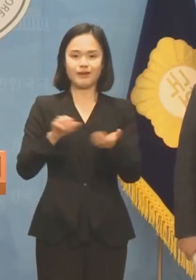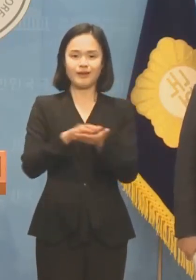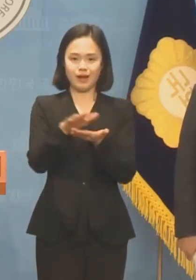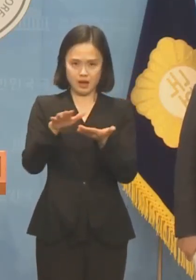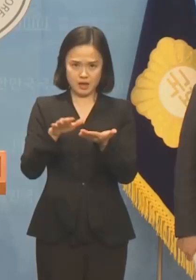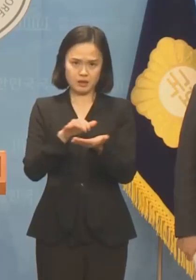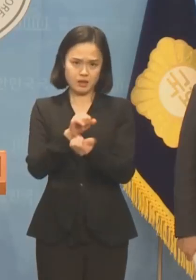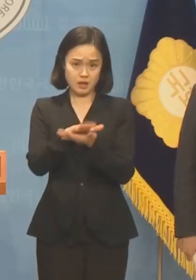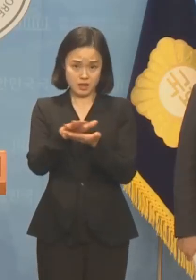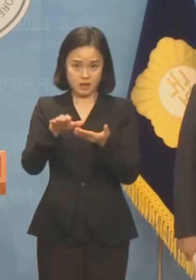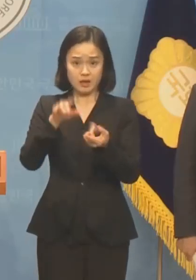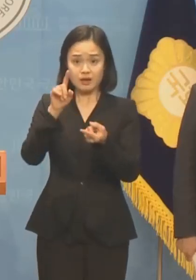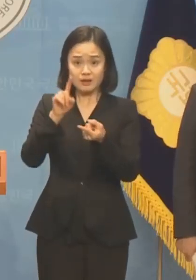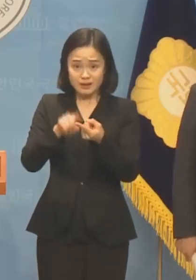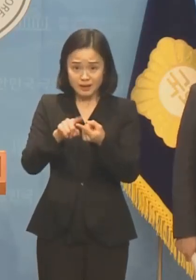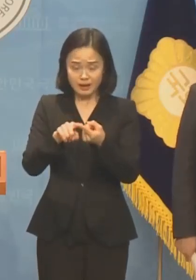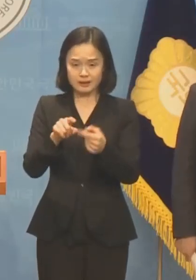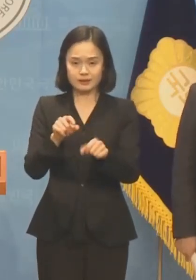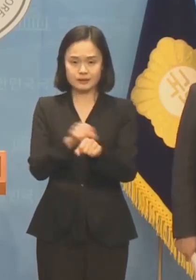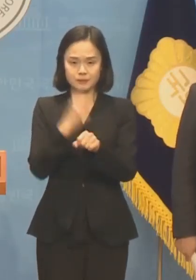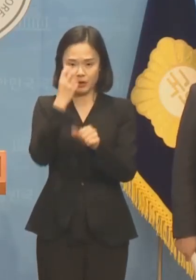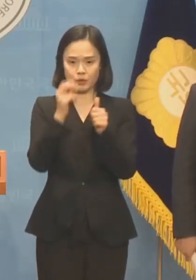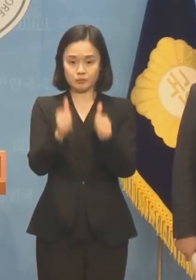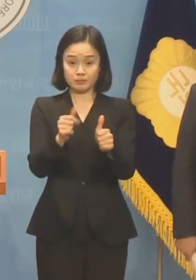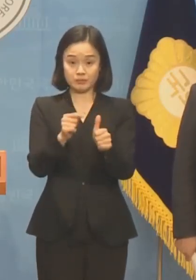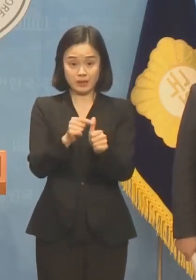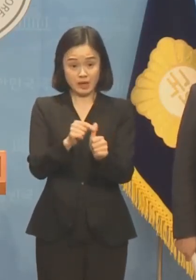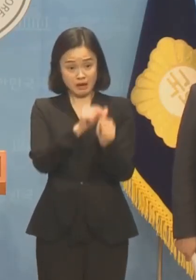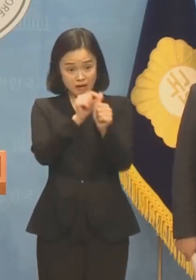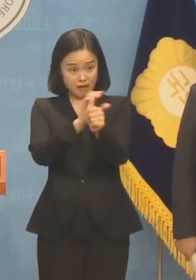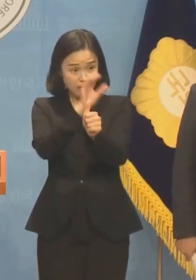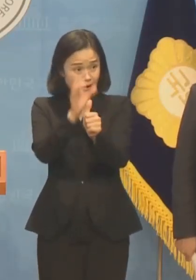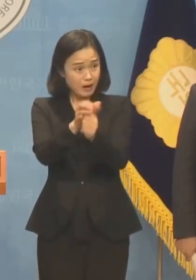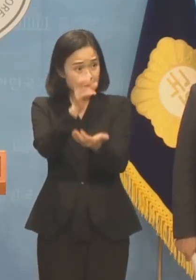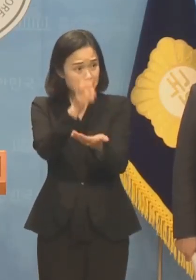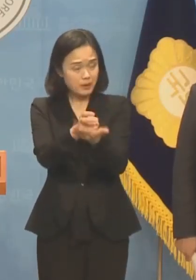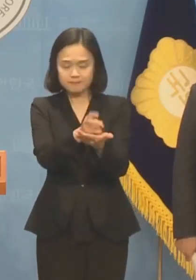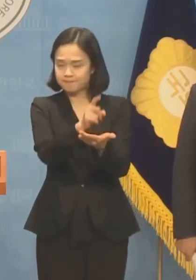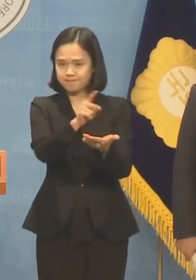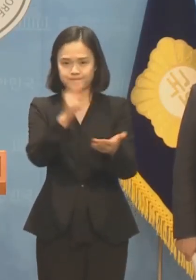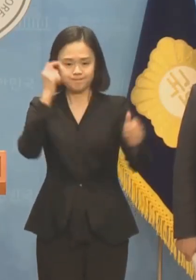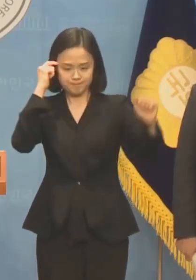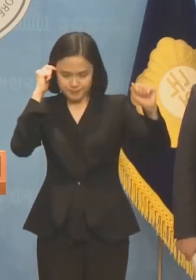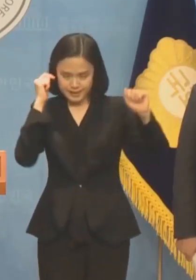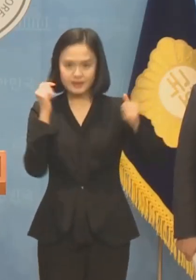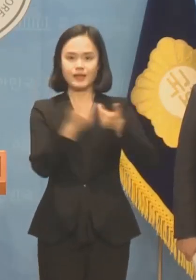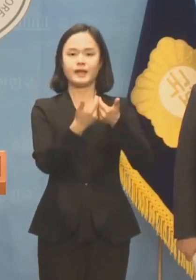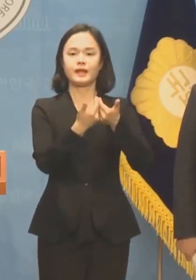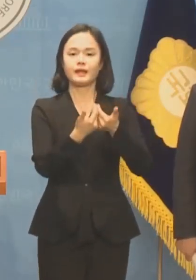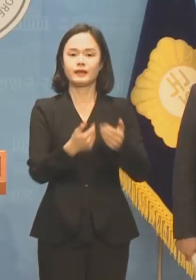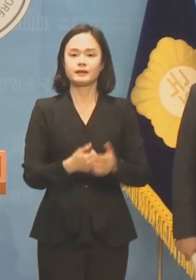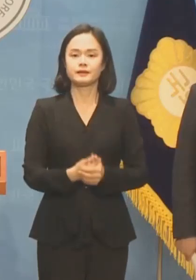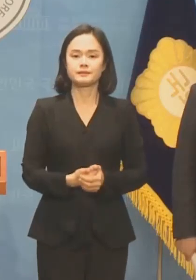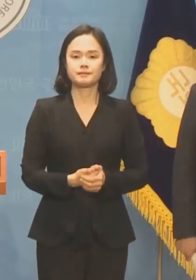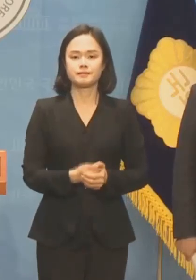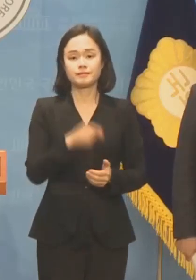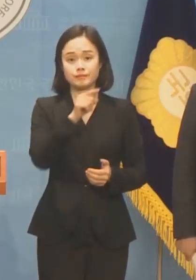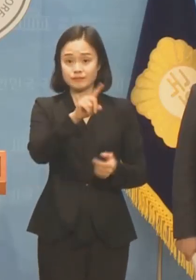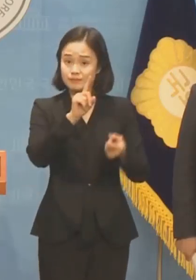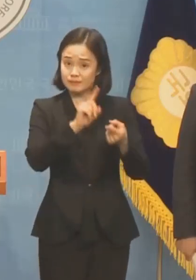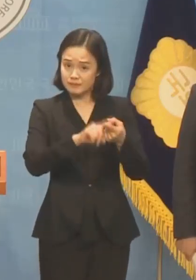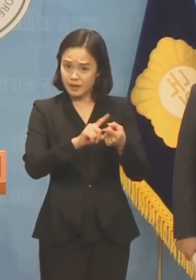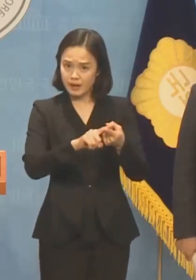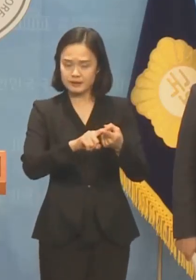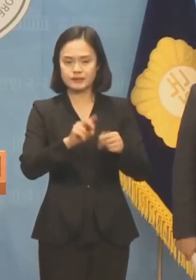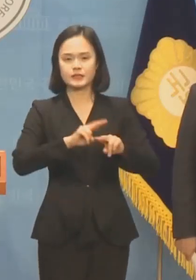임명 등에 관한 법률안에 대해 단호히 반대하며 이로 인한 국가 안보 위기 상황 초래와 광란의